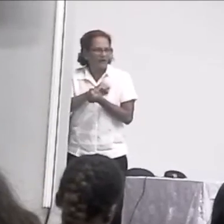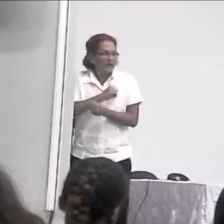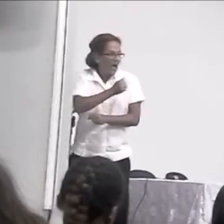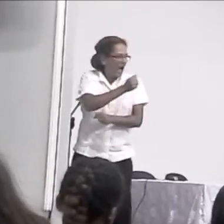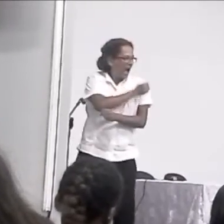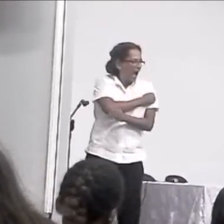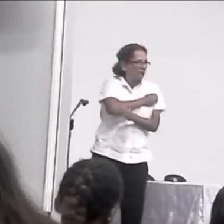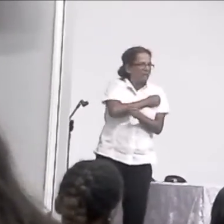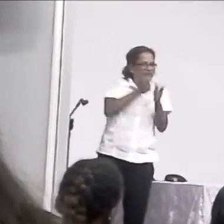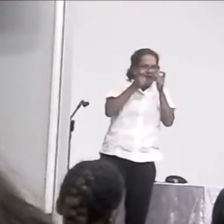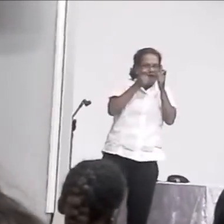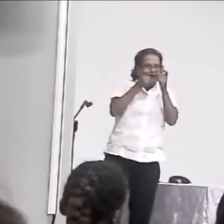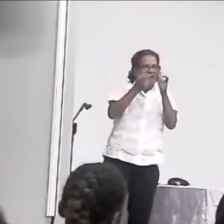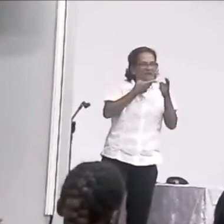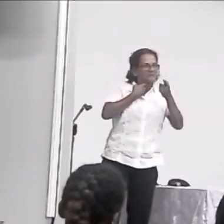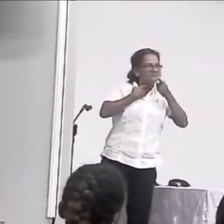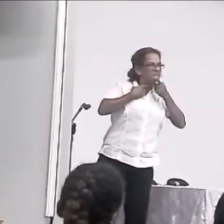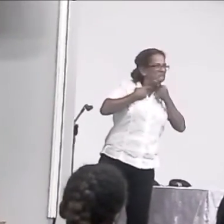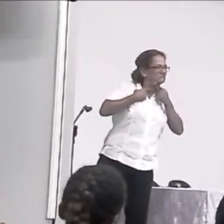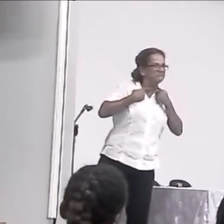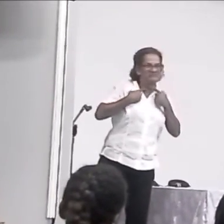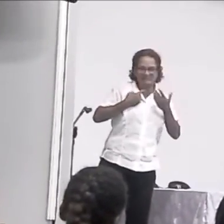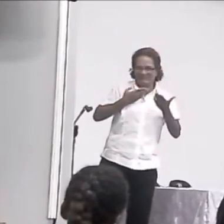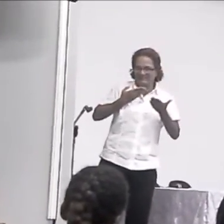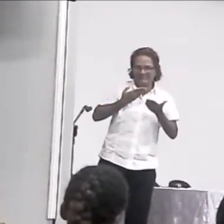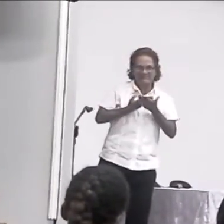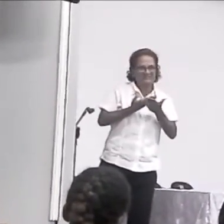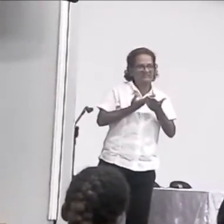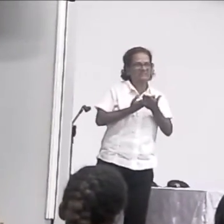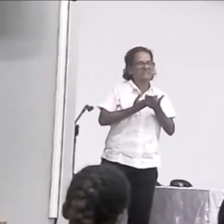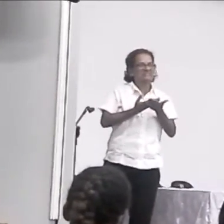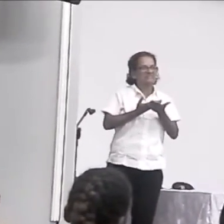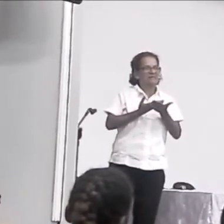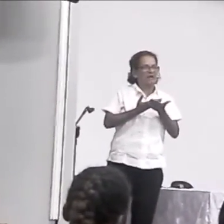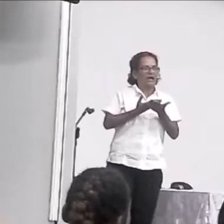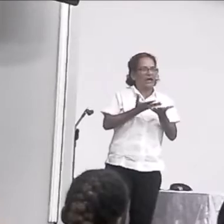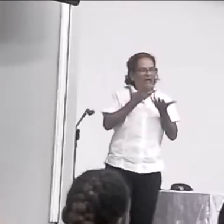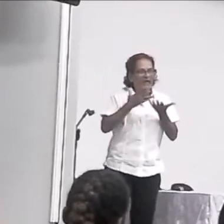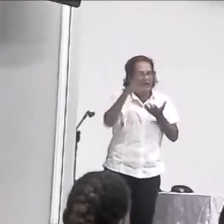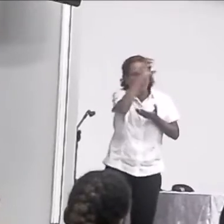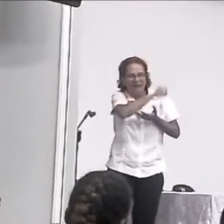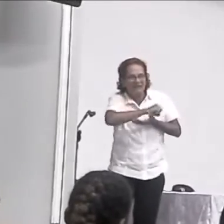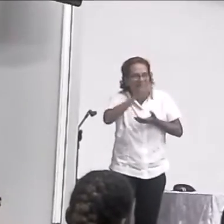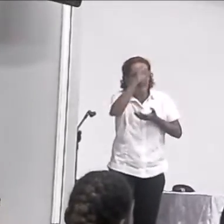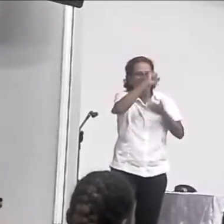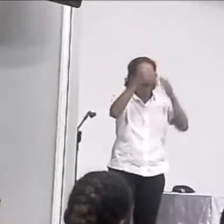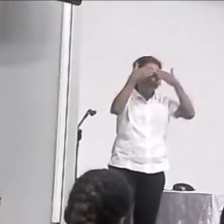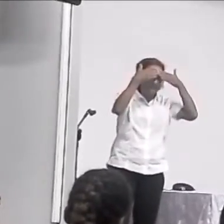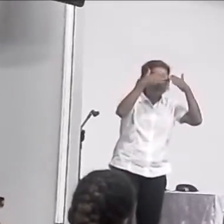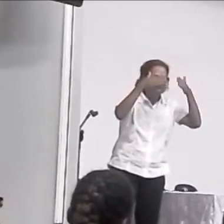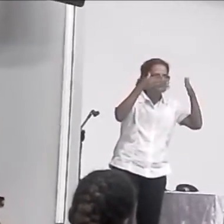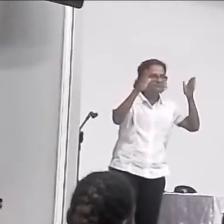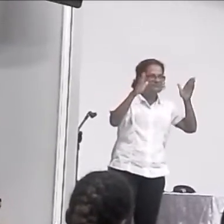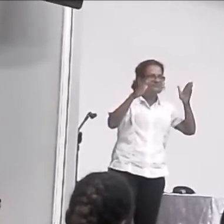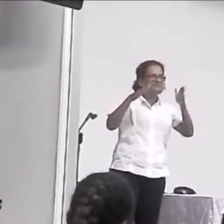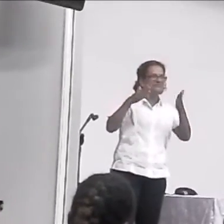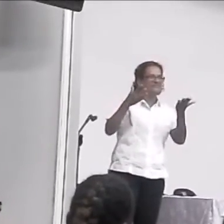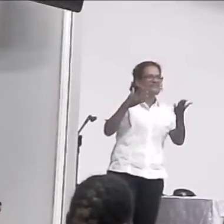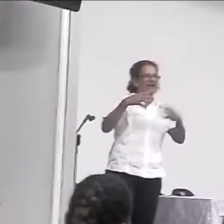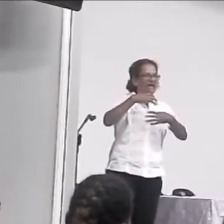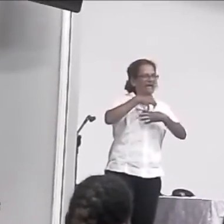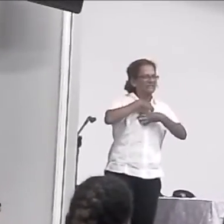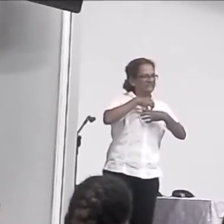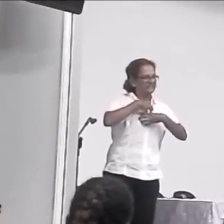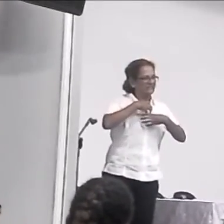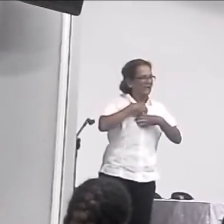alunos. Os alunos estão menos concentrados, talvez ainda centrifugais, mas tem uma